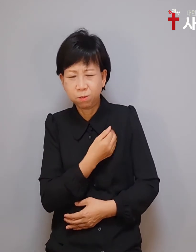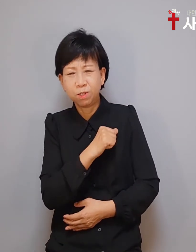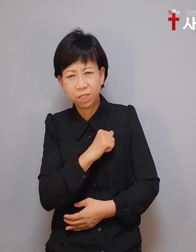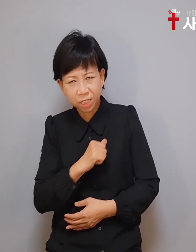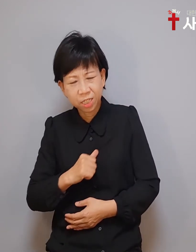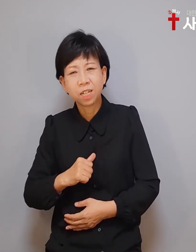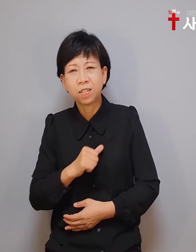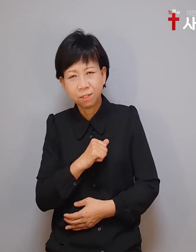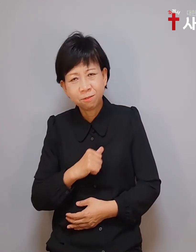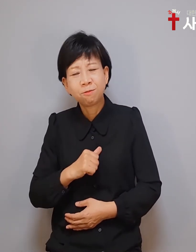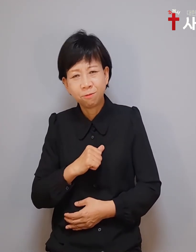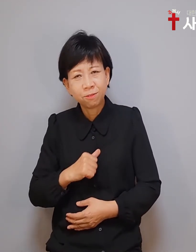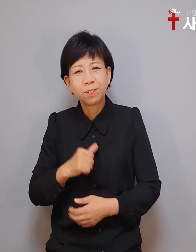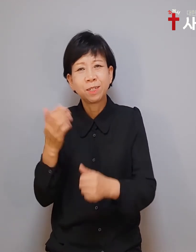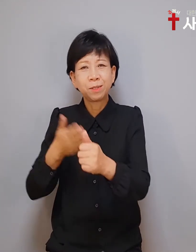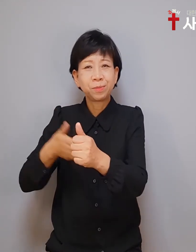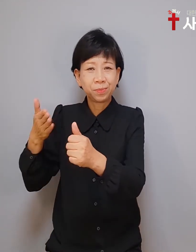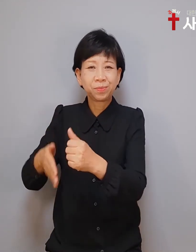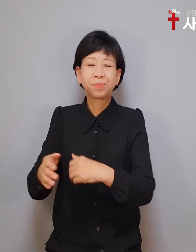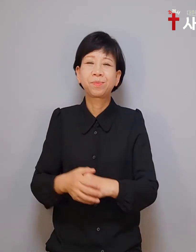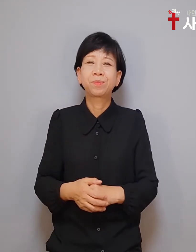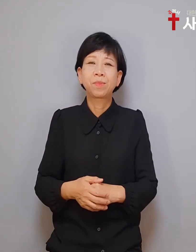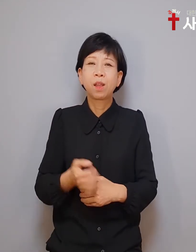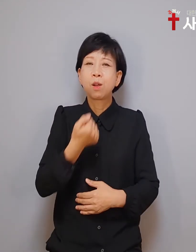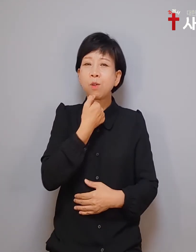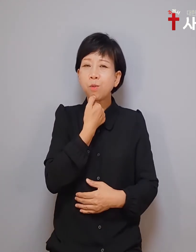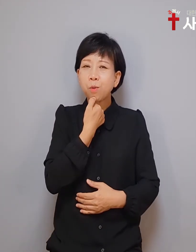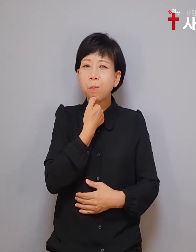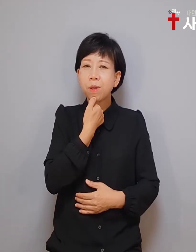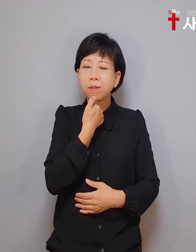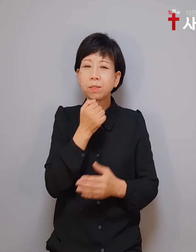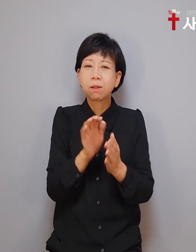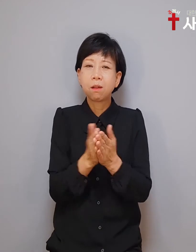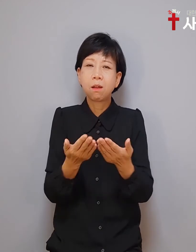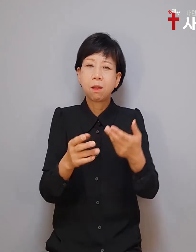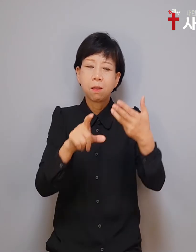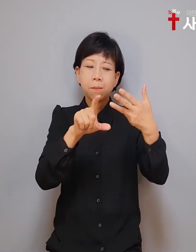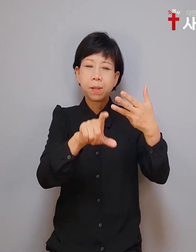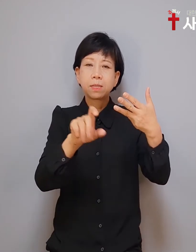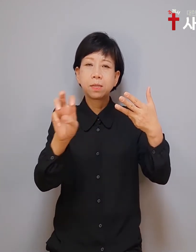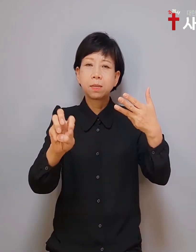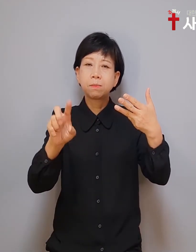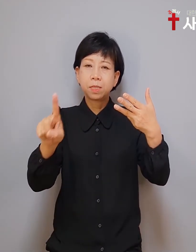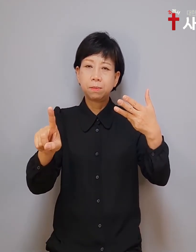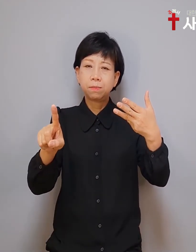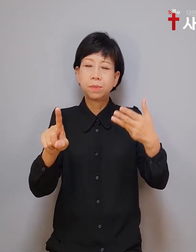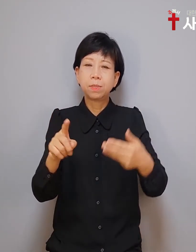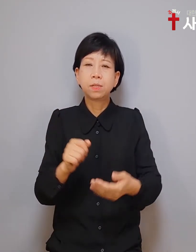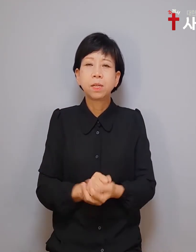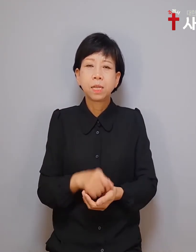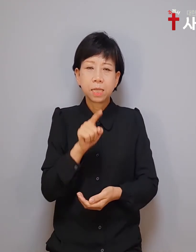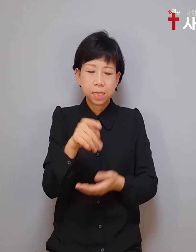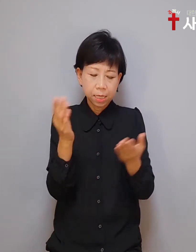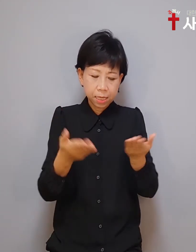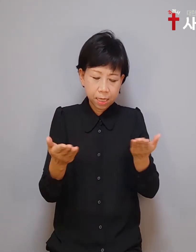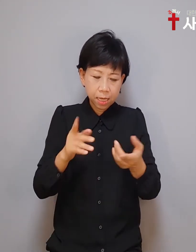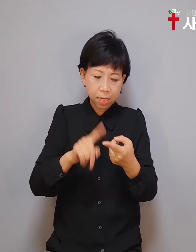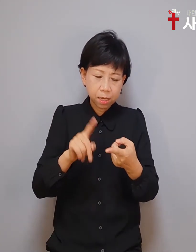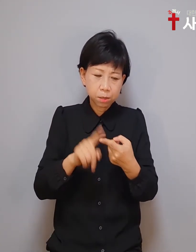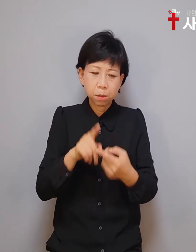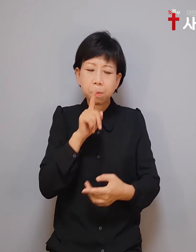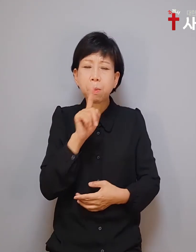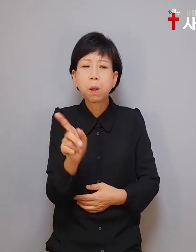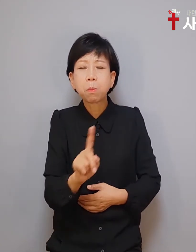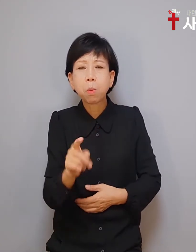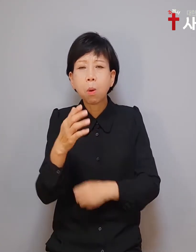로마서 8장 31절에 보니까요, 이런 위로의 말씀이 있어요. 그런즉 이 일에 대하여 우리가 무슨 말하리요? 만일 하나님이 우리를 어떻게